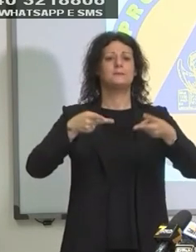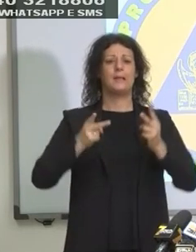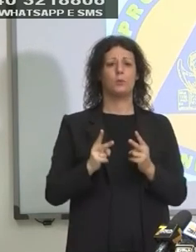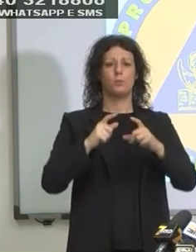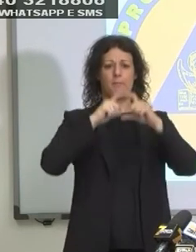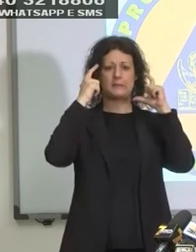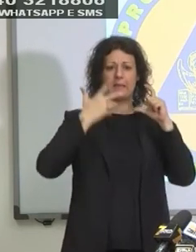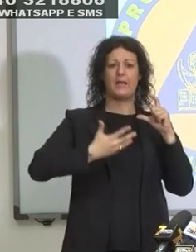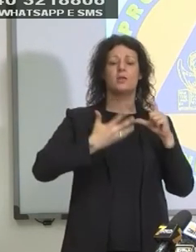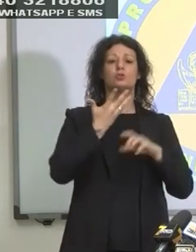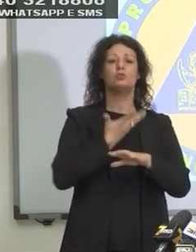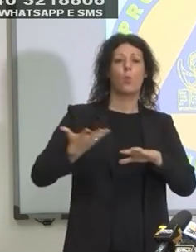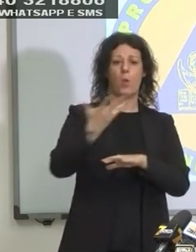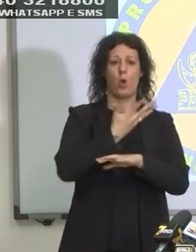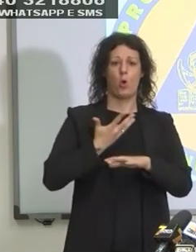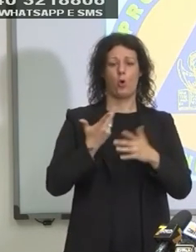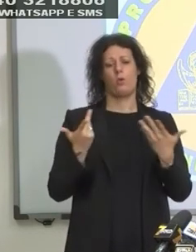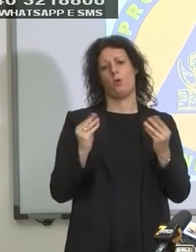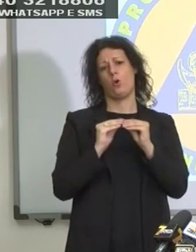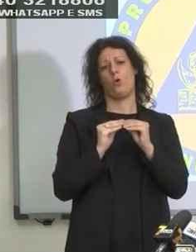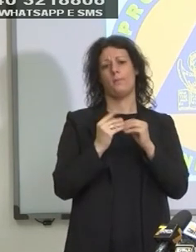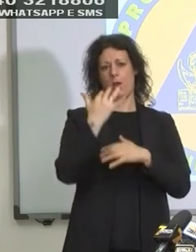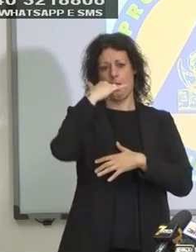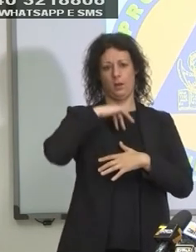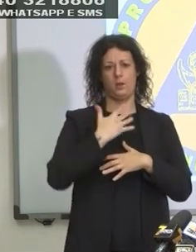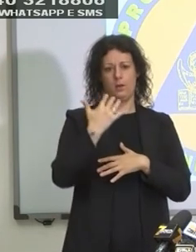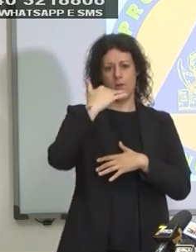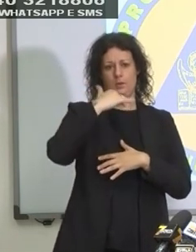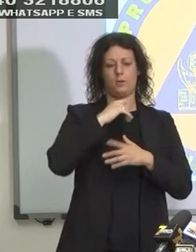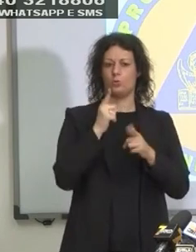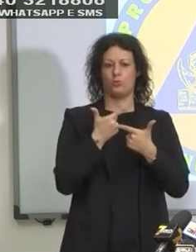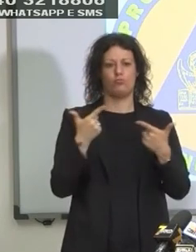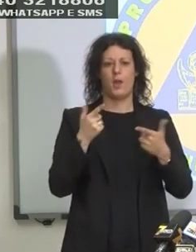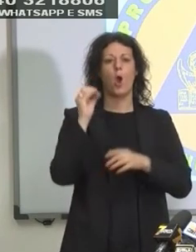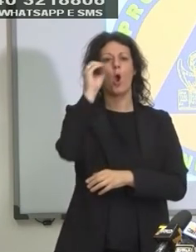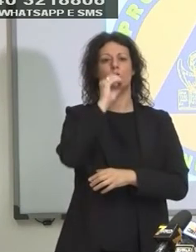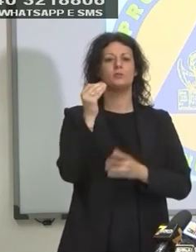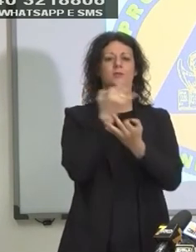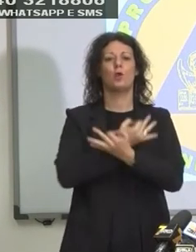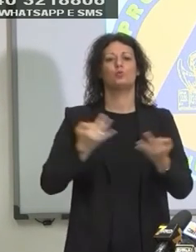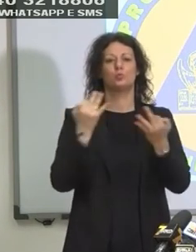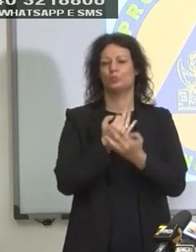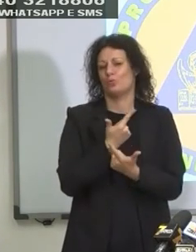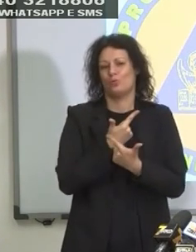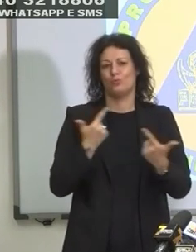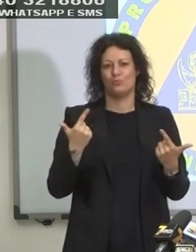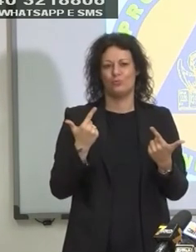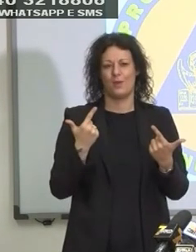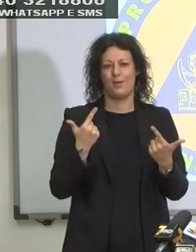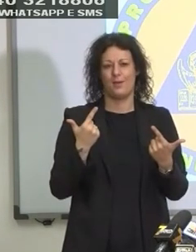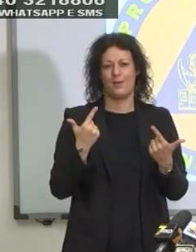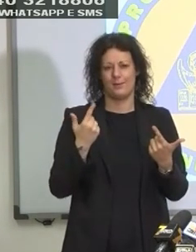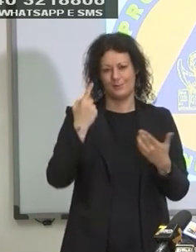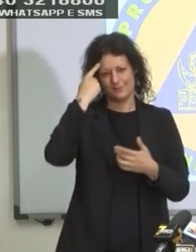cioè si intossica, cioè respira CO2, non ha un ricambio giusto di ossigeno, quindi lo scambio tra